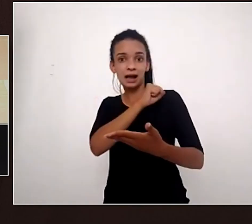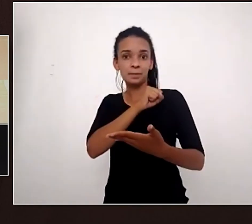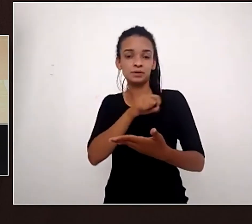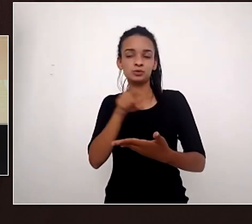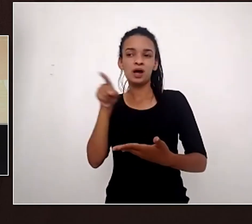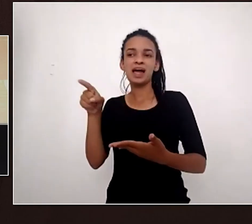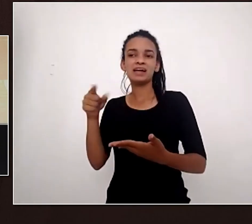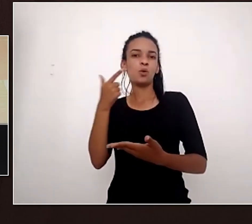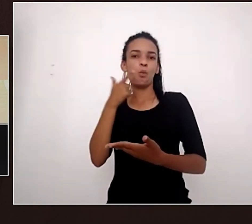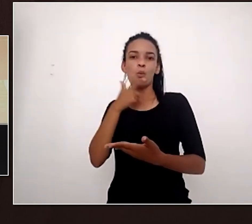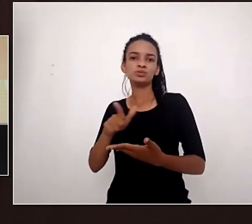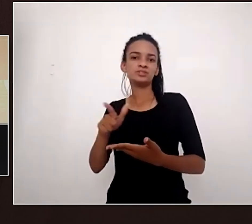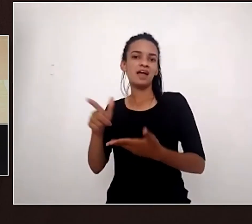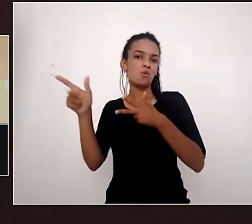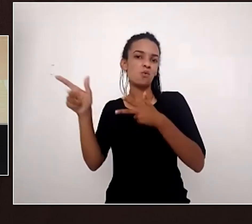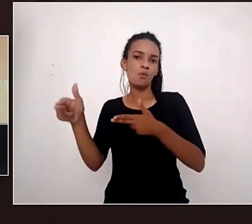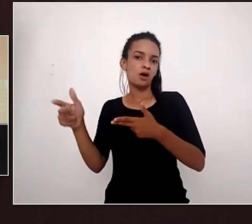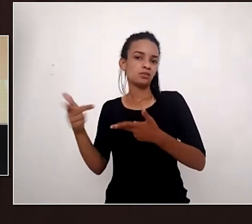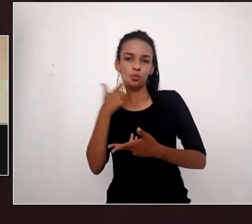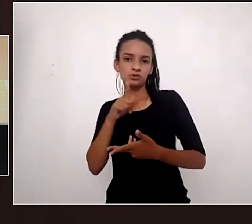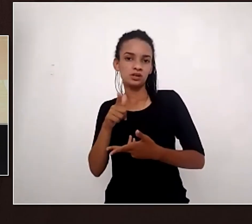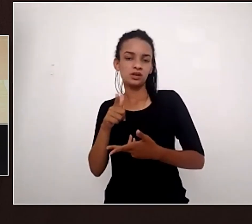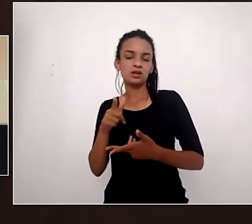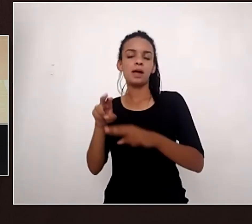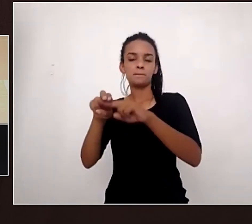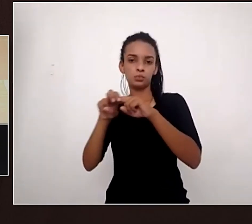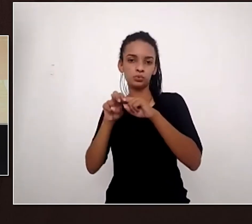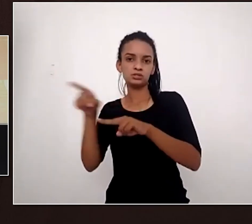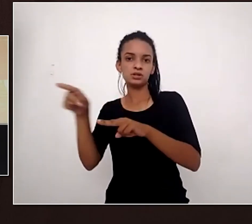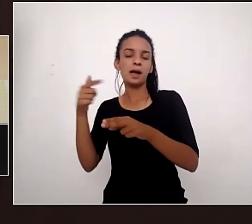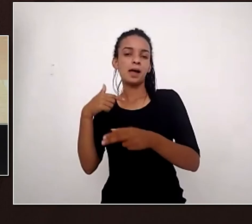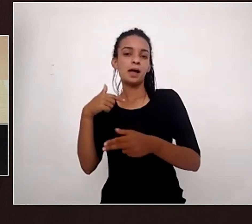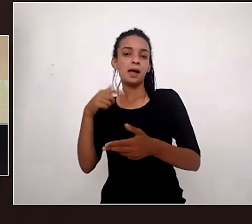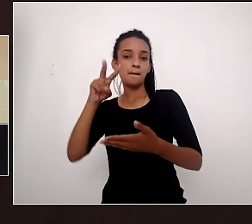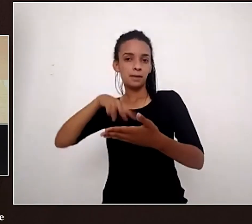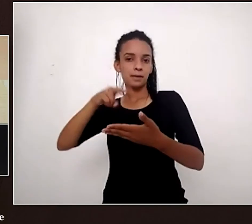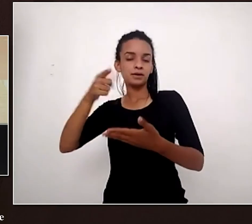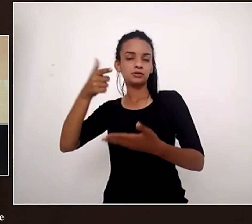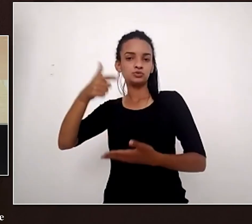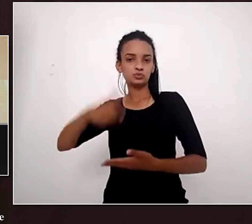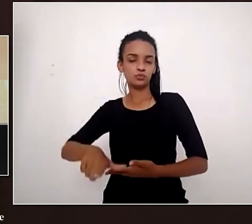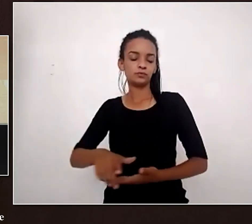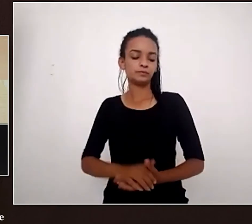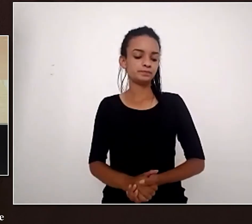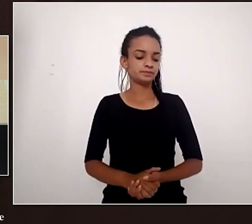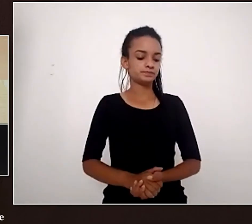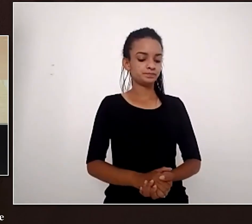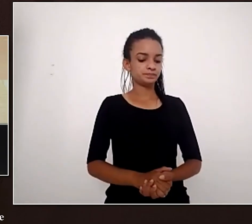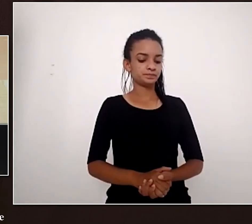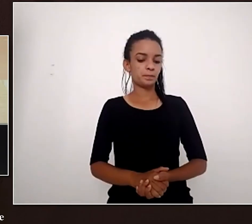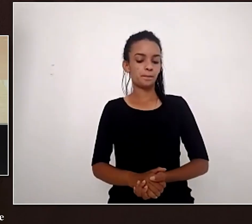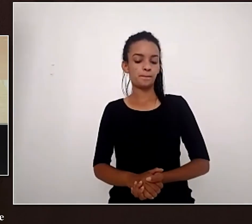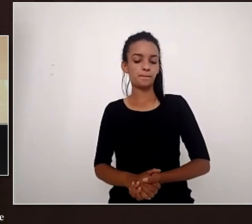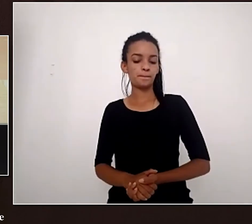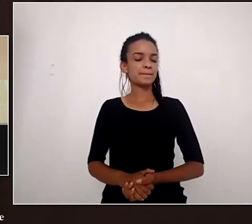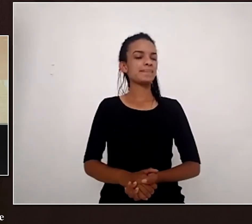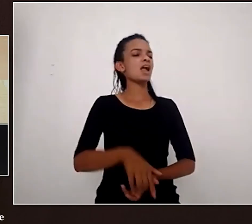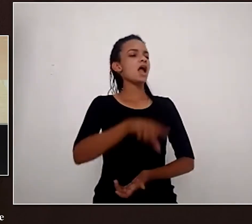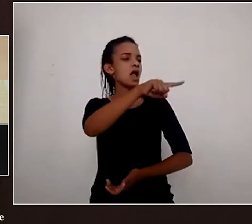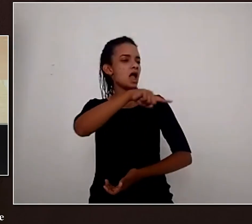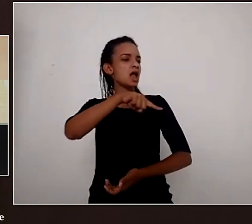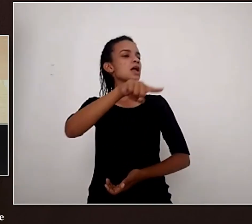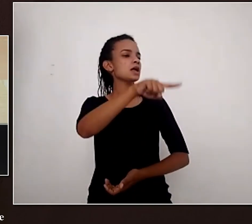Apocalipse 12, versículo 11, tá bom? Eles, pois, o venceram por causa